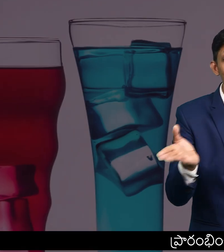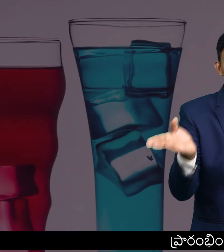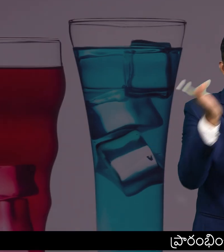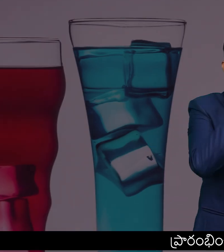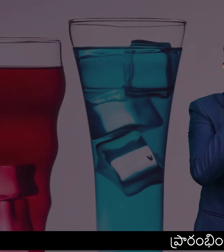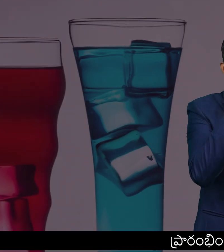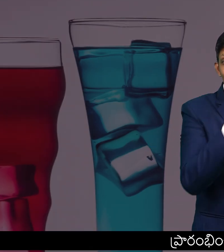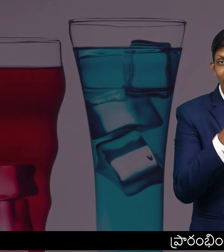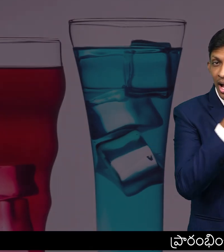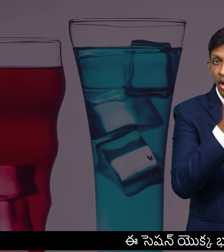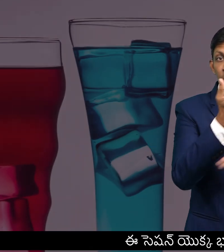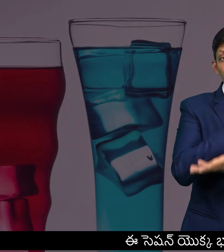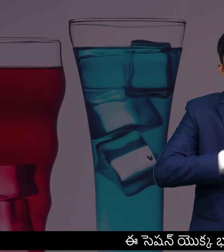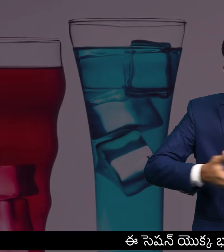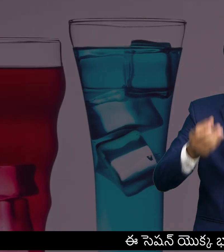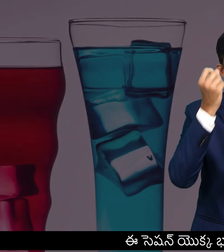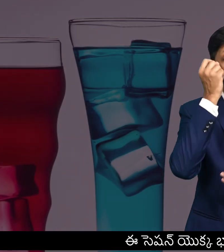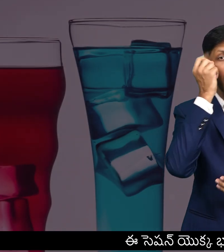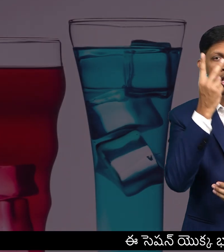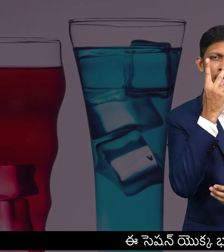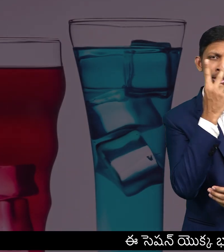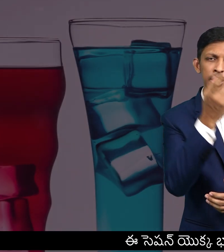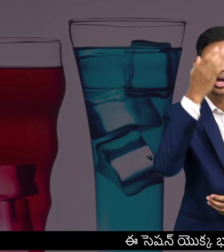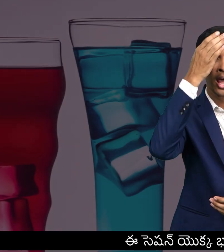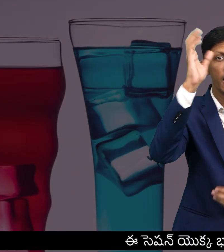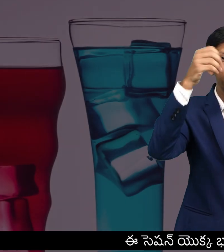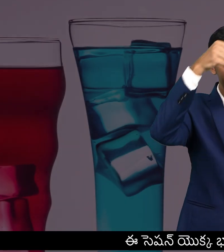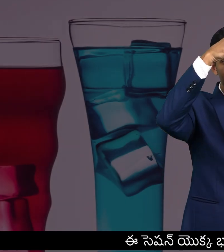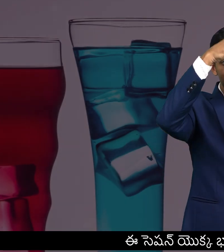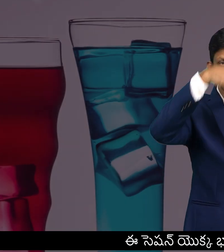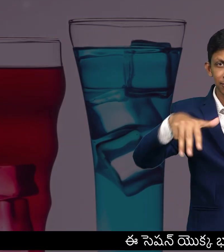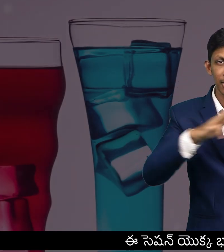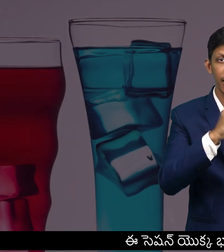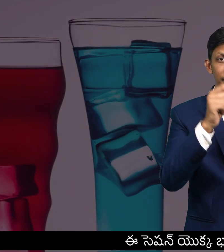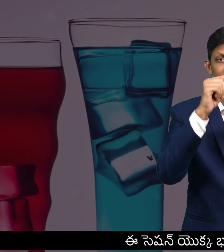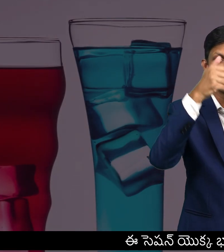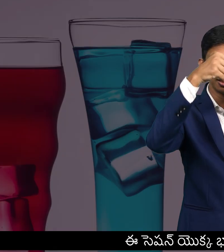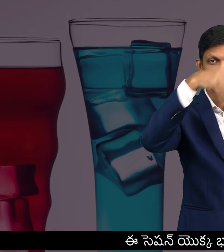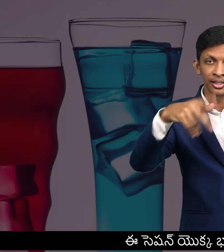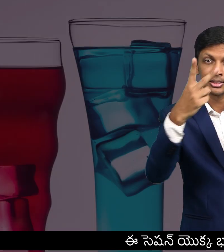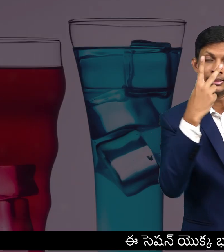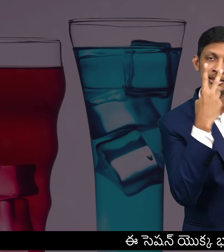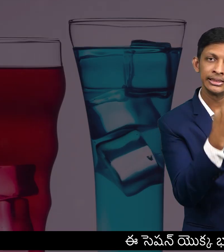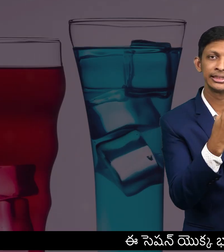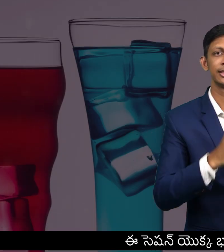ప్రారంభించడానికి ముందు ఈ సెషన్ యొక్క భావనా పటాన్ని పరిశీలిద్దాం.